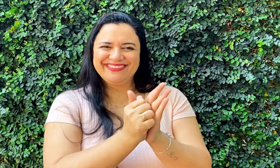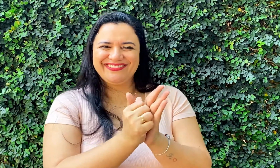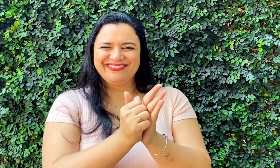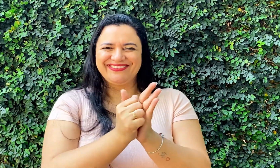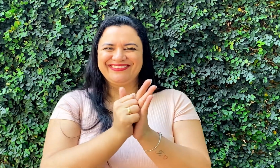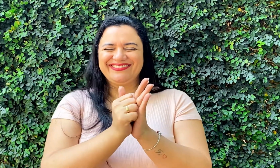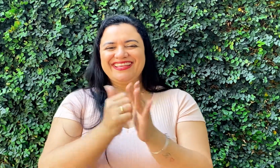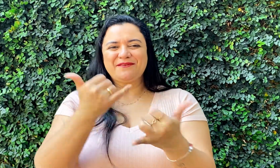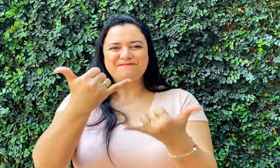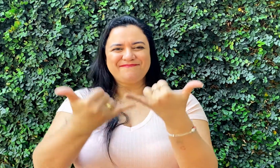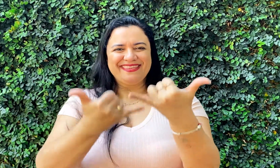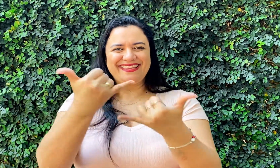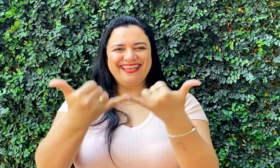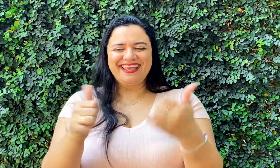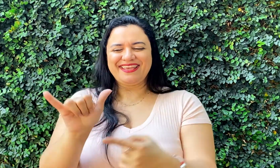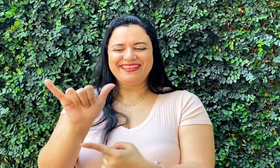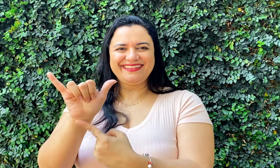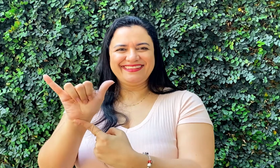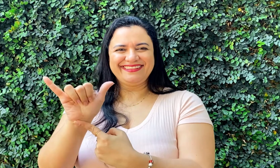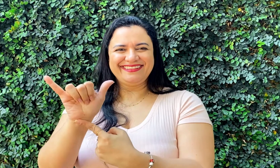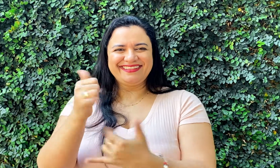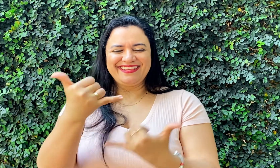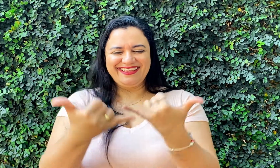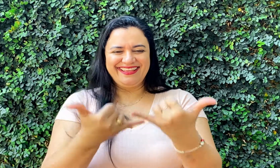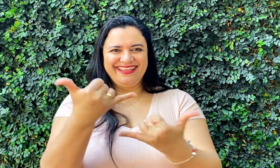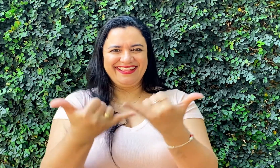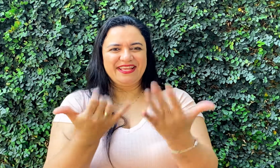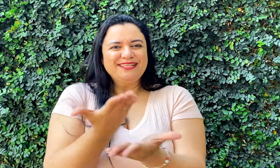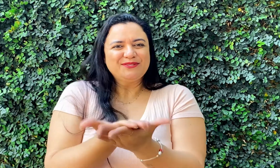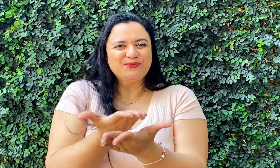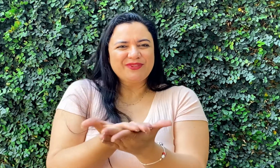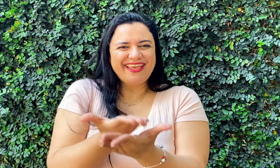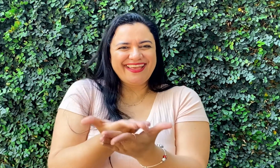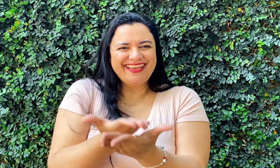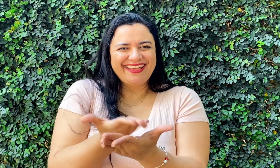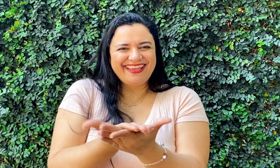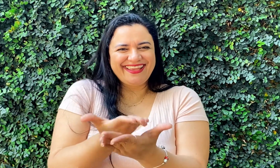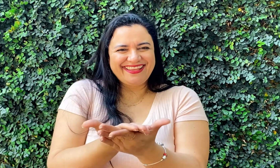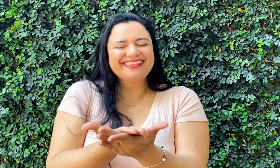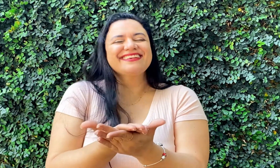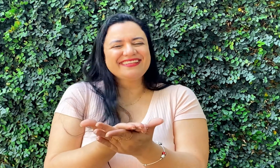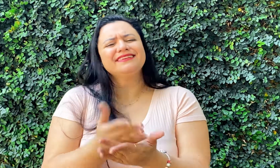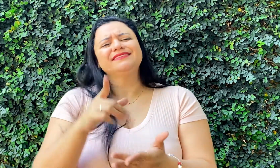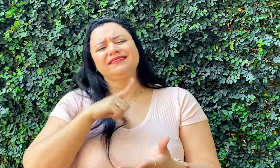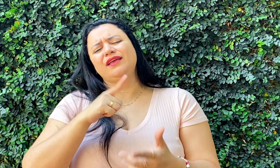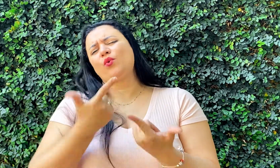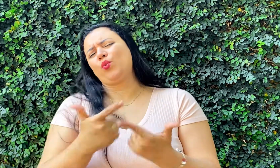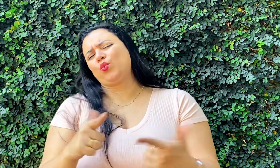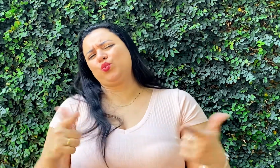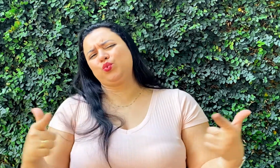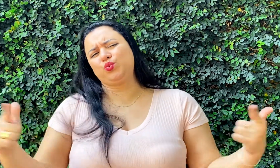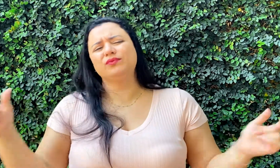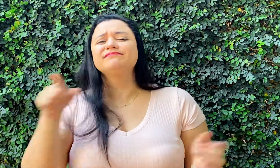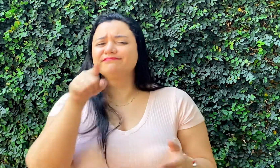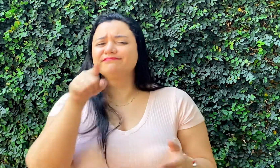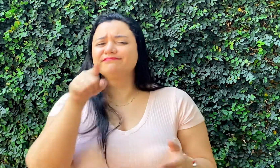dessas 3 aulas e muito mais conhecimento, ok? Então vamos começar a nossa